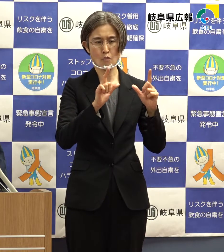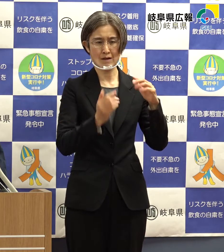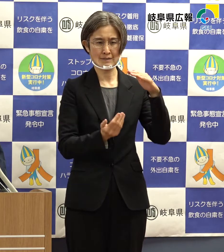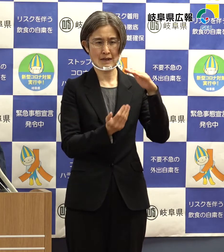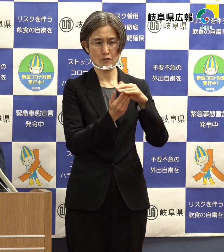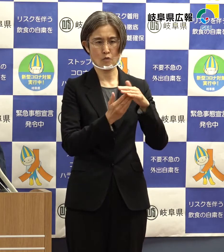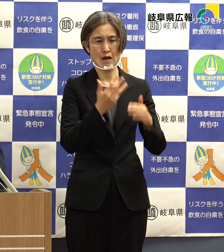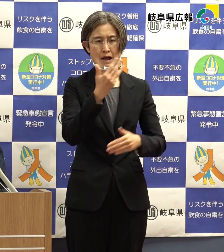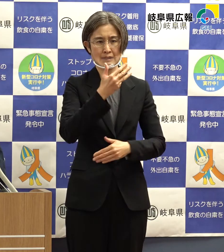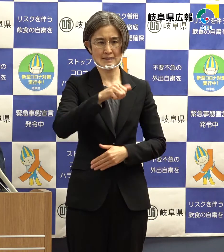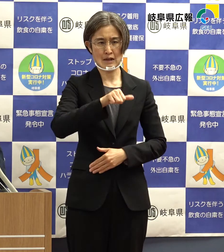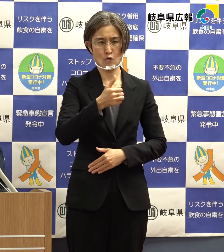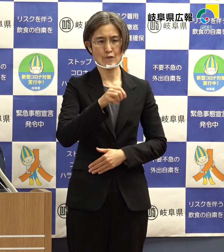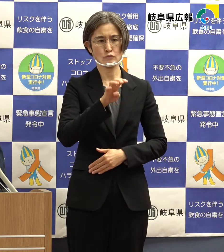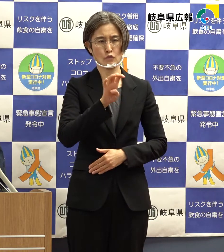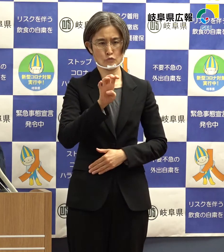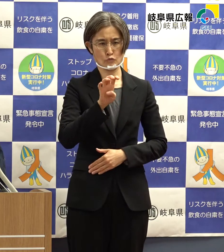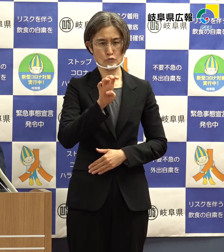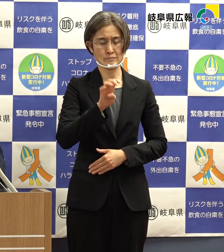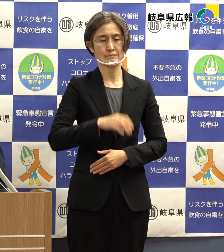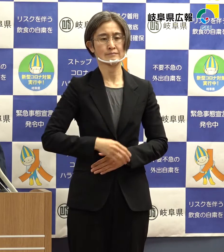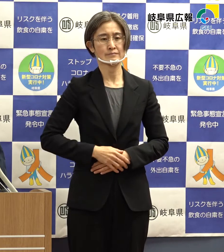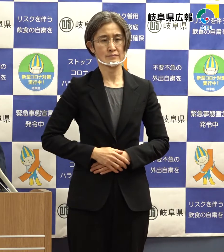て8540人、